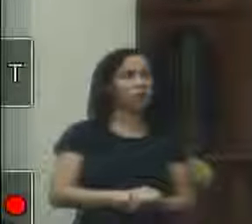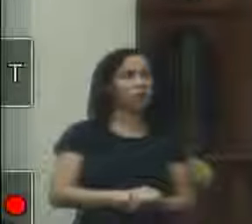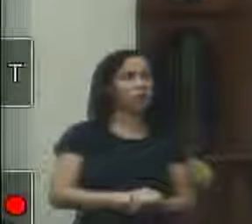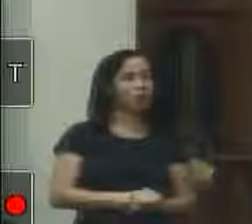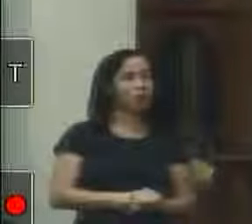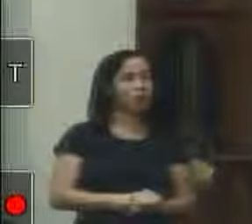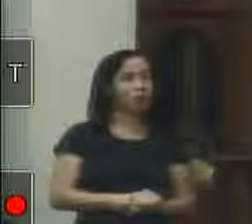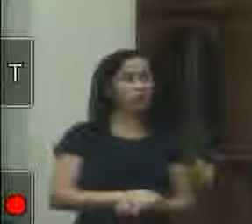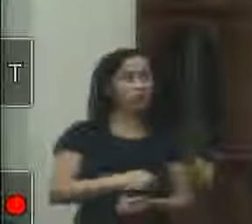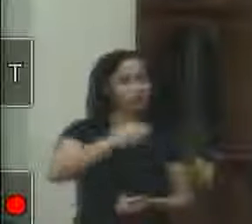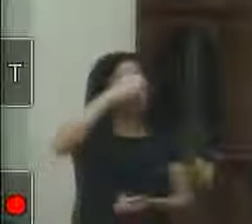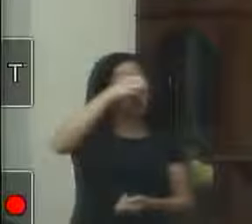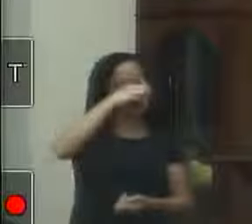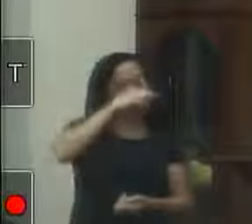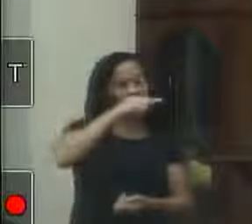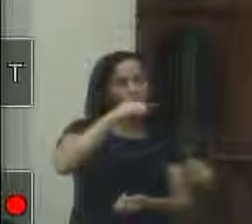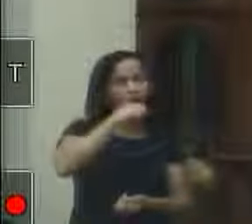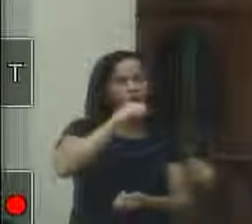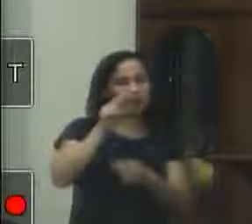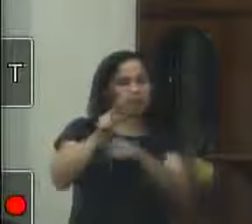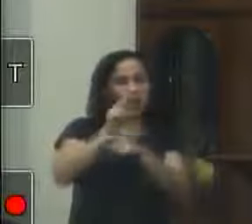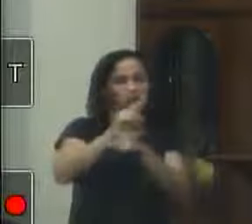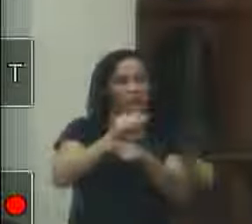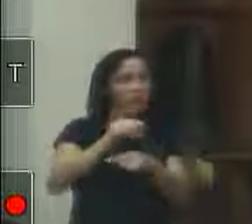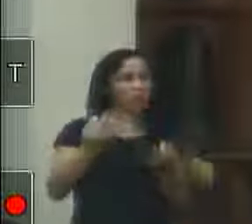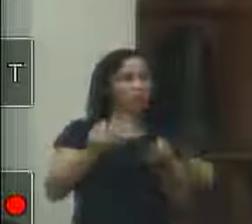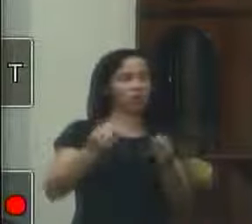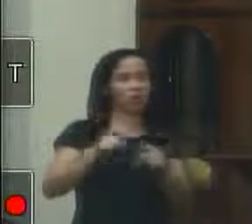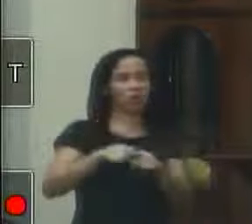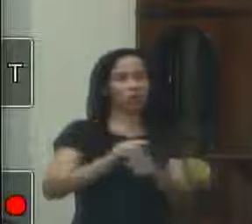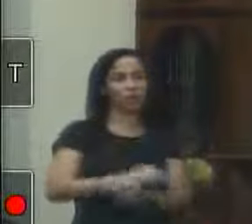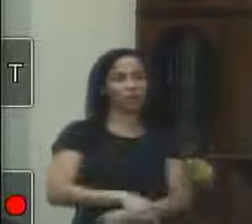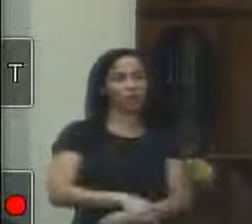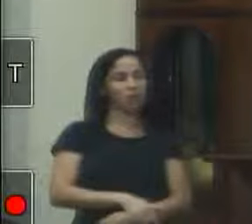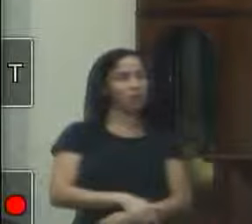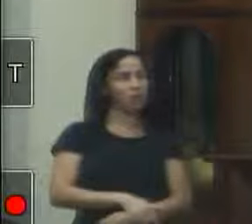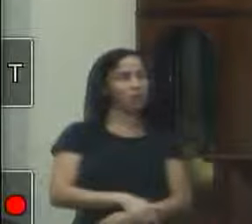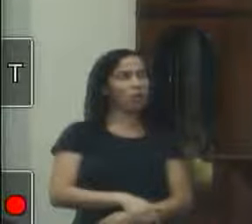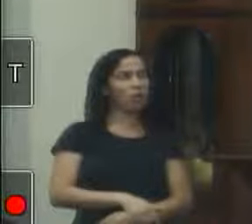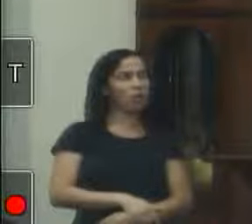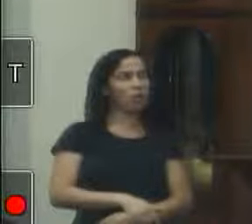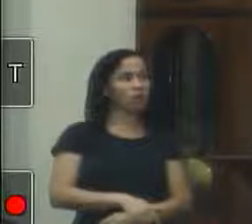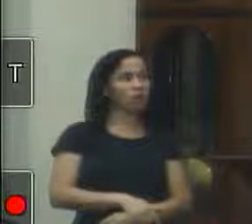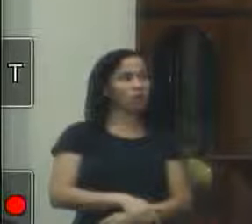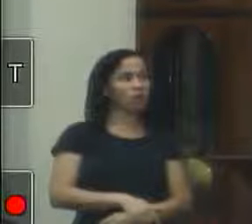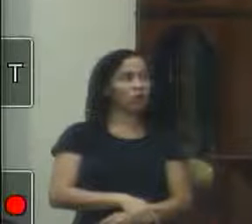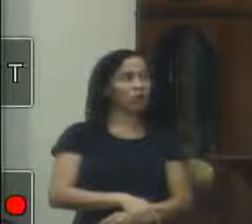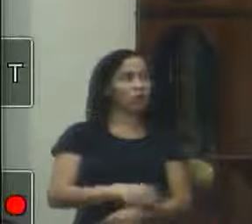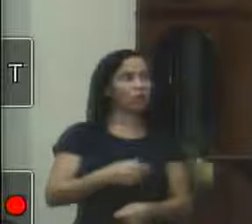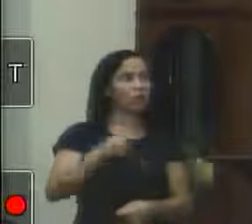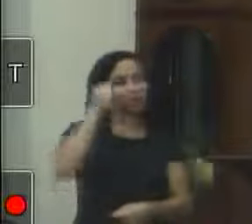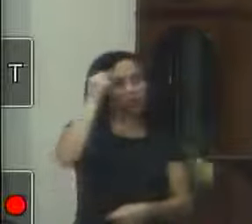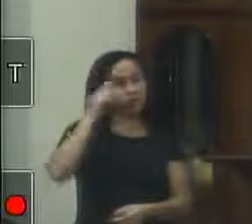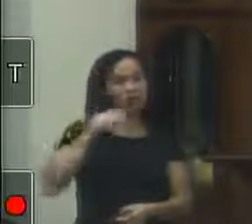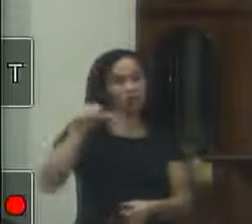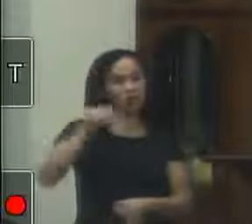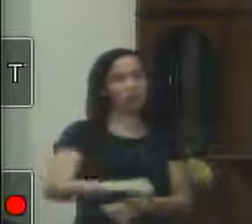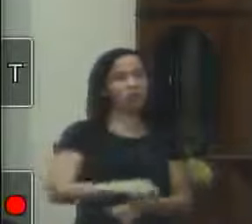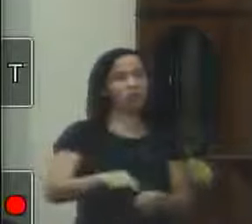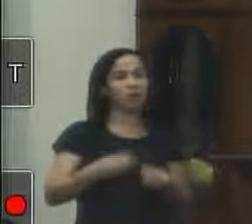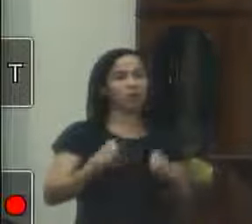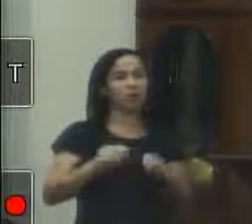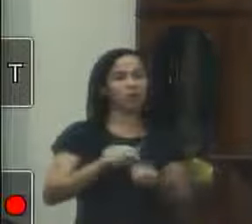A Glória está certa no ponto de vista dela de executar o trabalho dela. Agora, os espertos se deram mal.